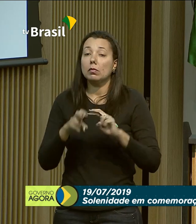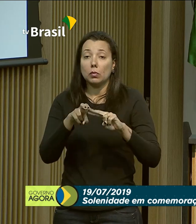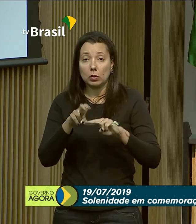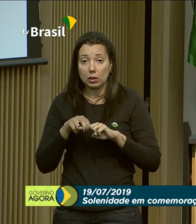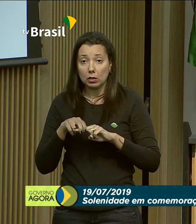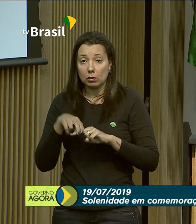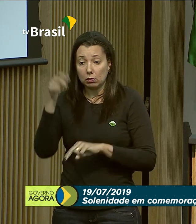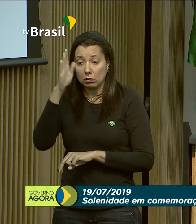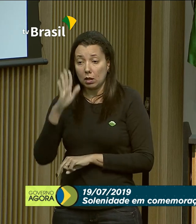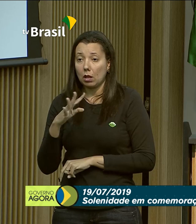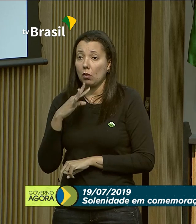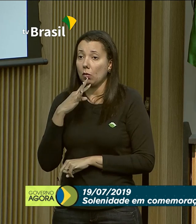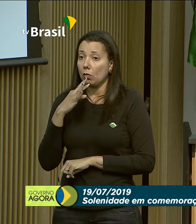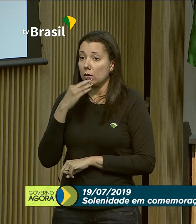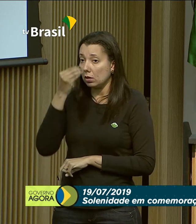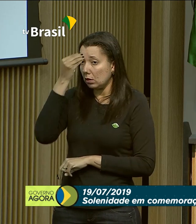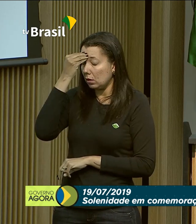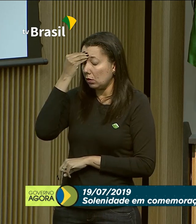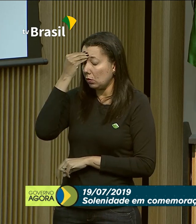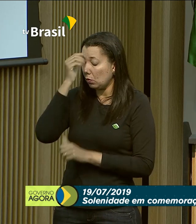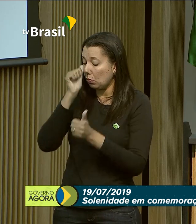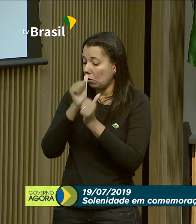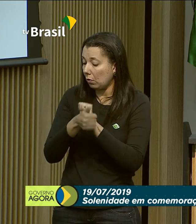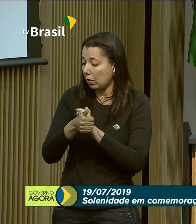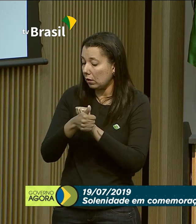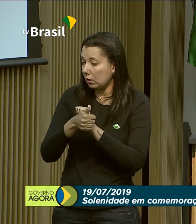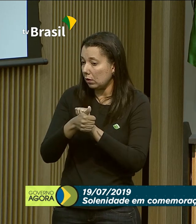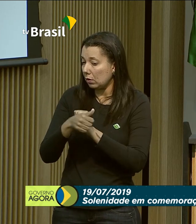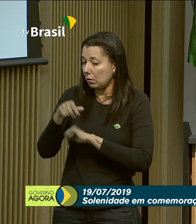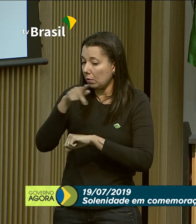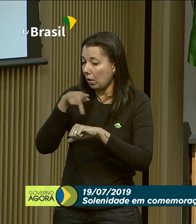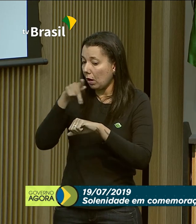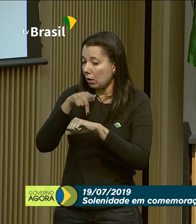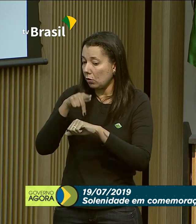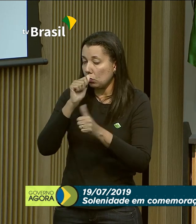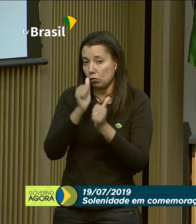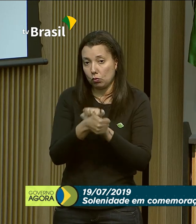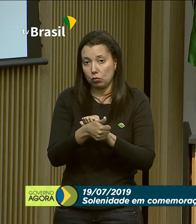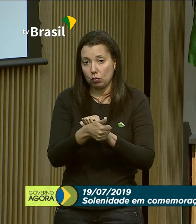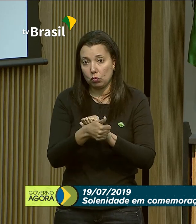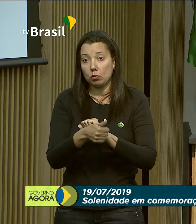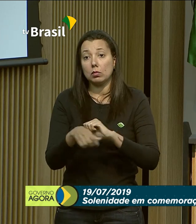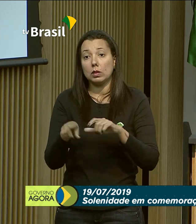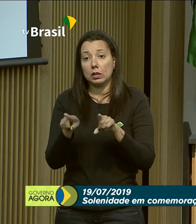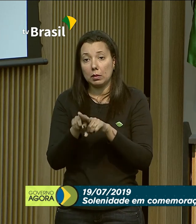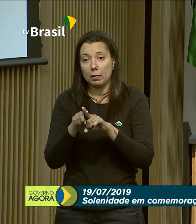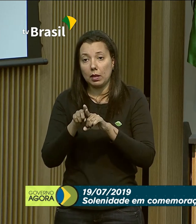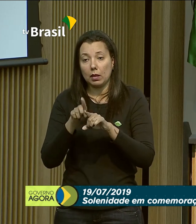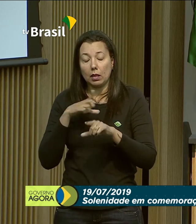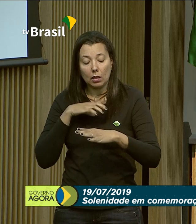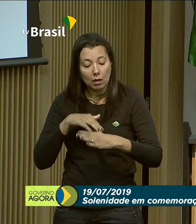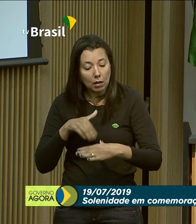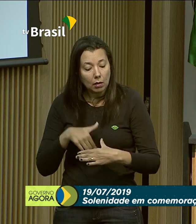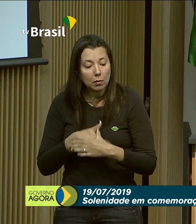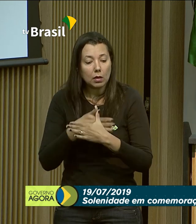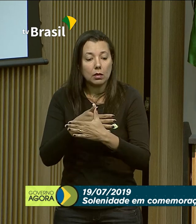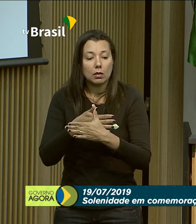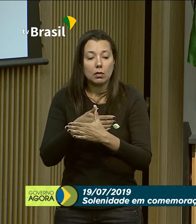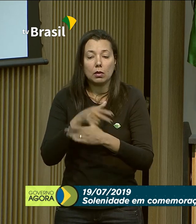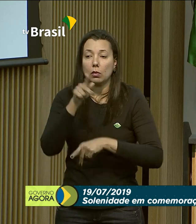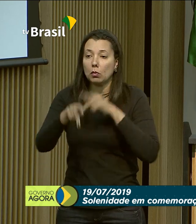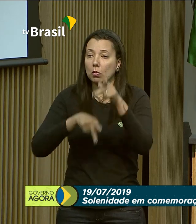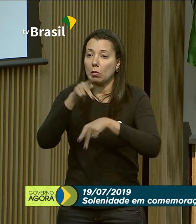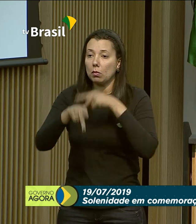o Brasil é conhecido como a pátria das chuteiras ou o país do futebol. Tal a imensa paixão que os brasileiros têm por